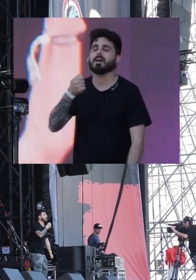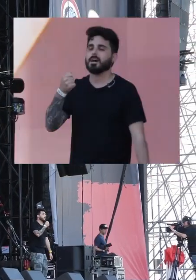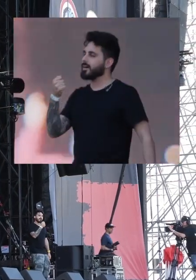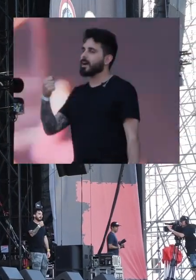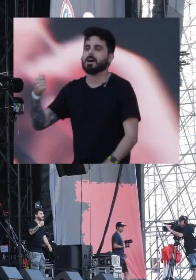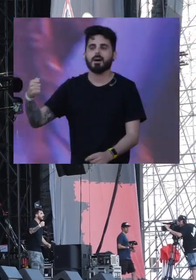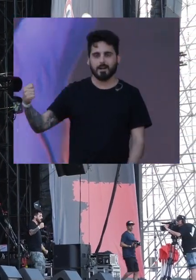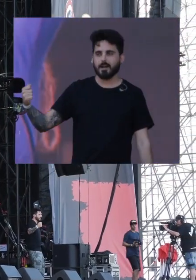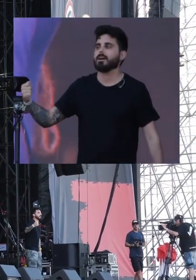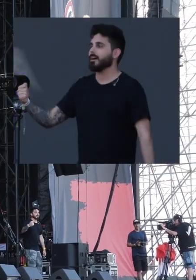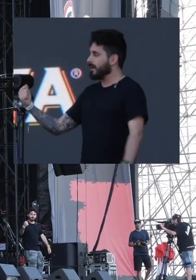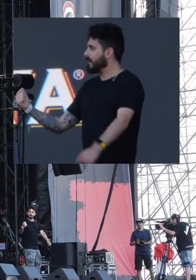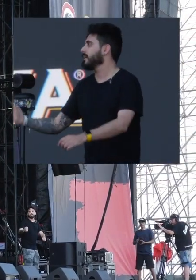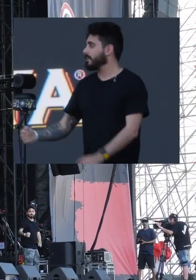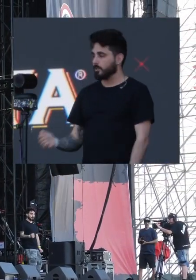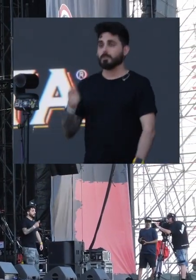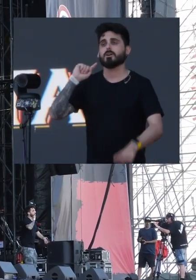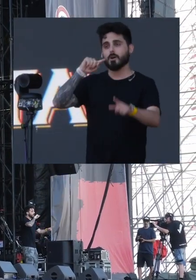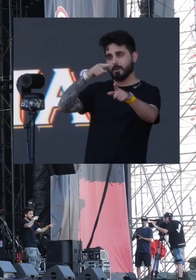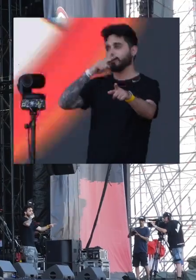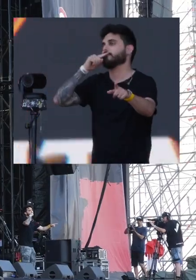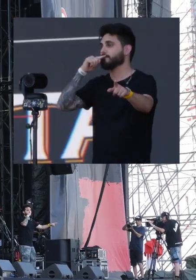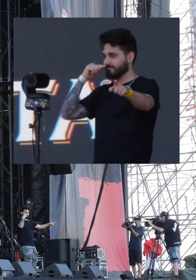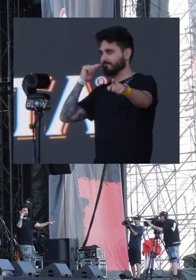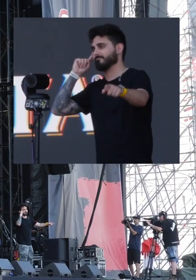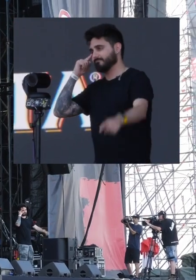Busca, ja, ja, i et aloco.